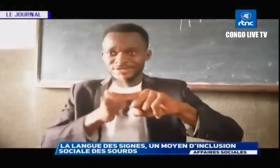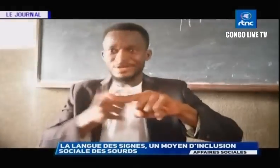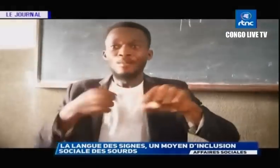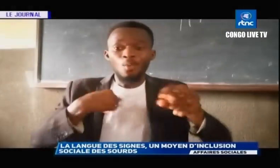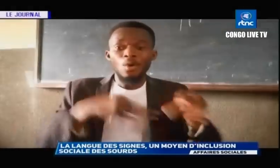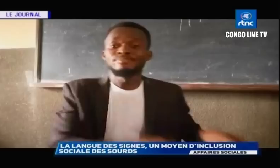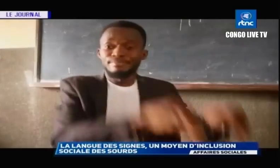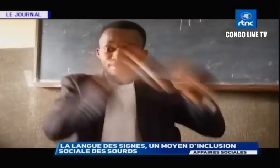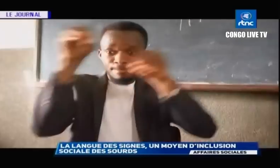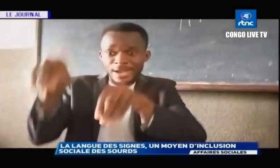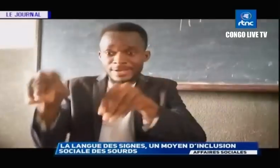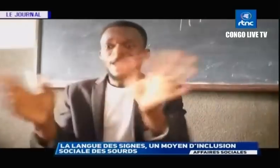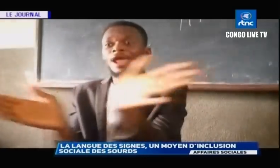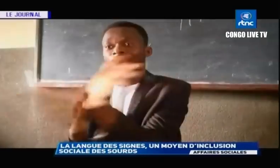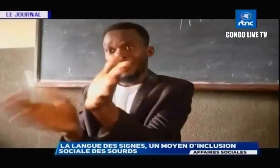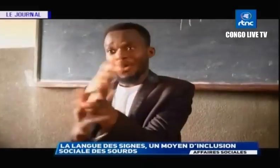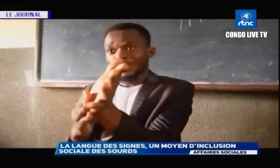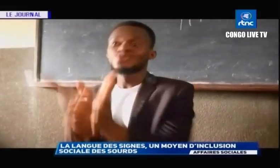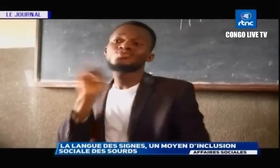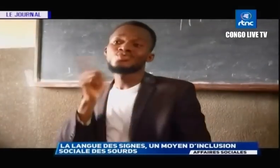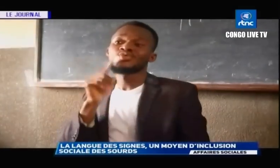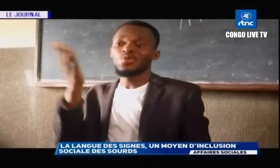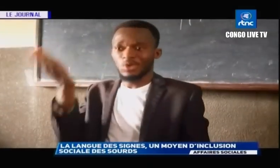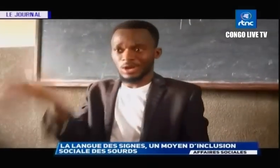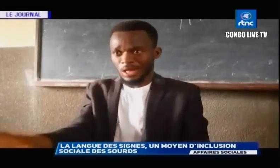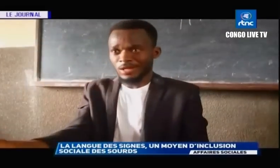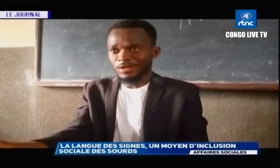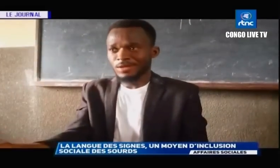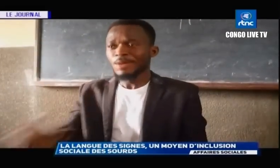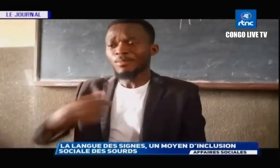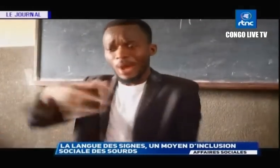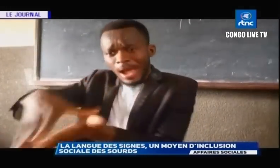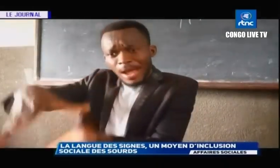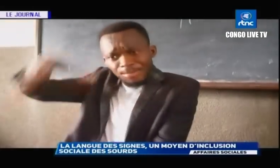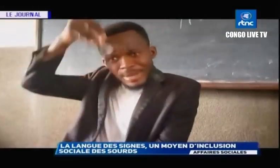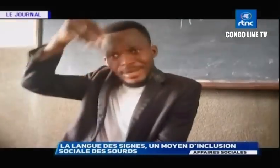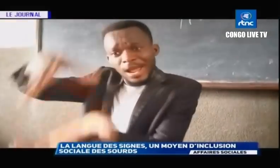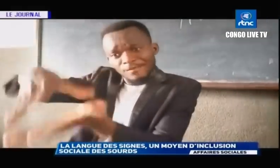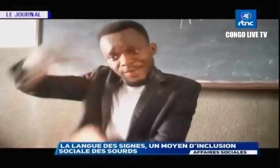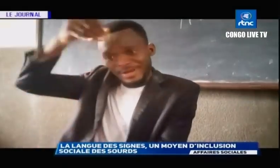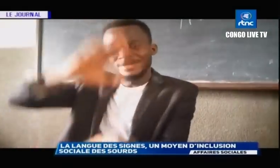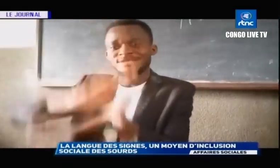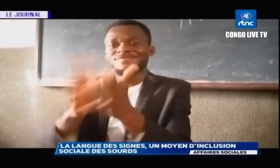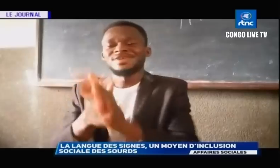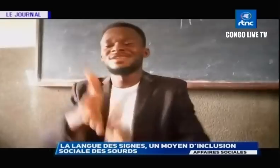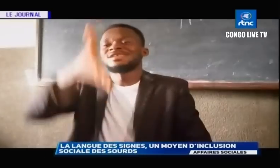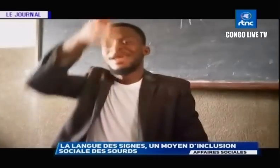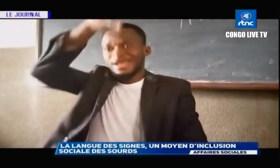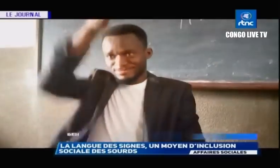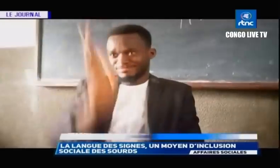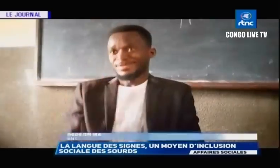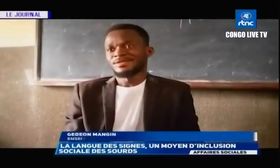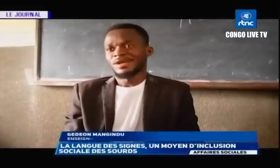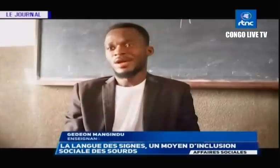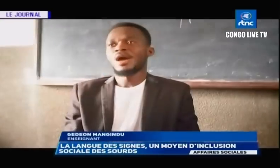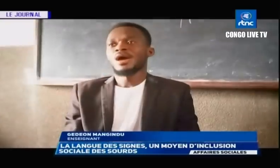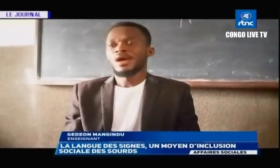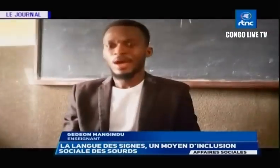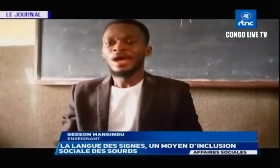pour la communication. Mais la difficulté, c'est plus au niveau des agents nouvellement engagés ou des collègues nouvellement engagés. Parce qu'elles